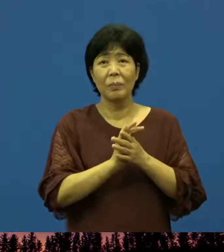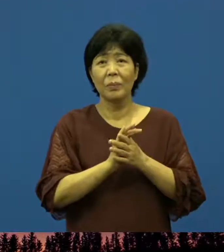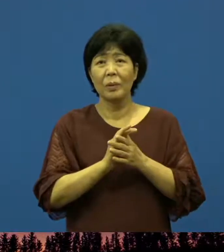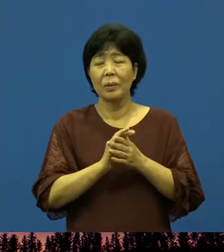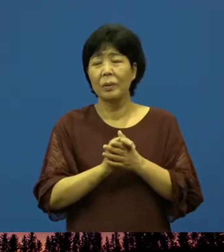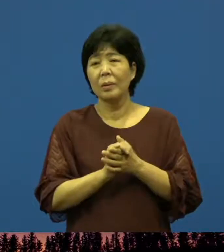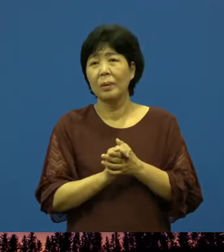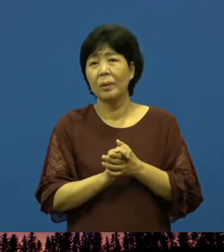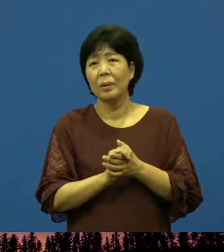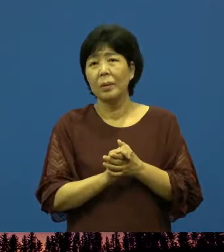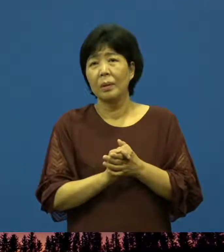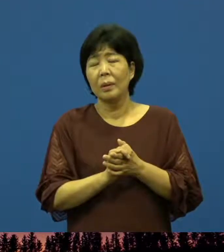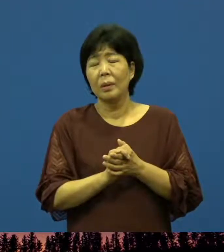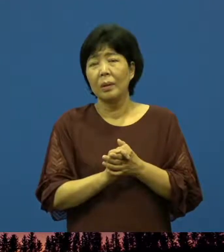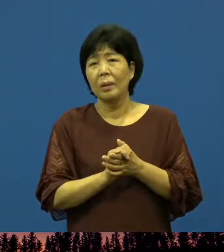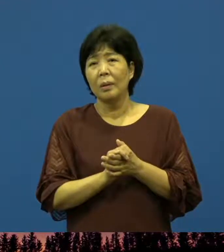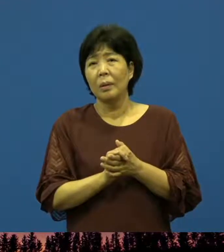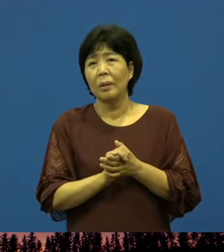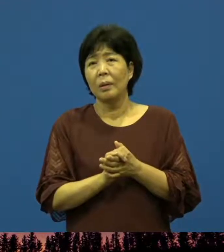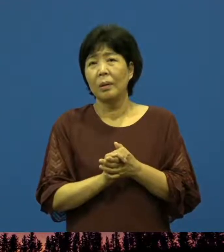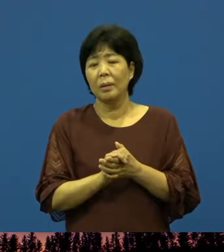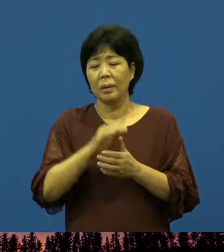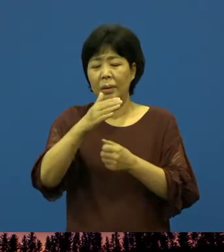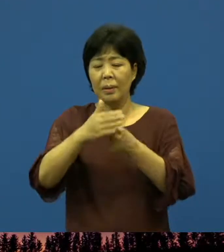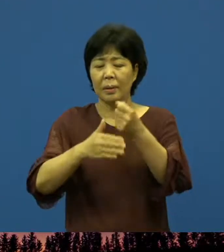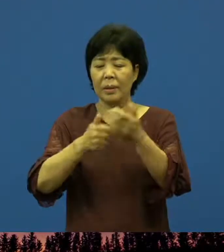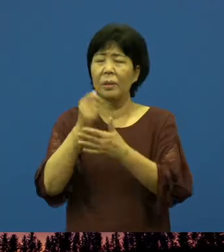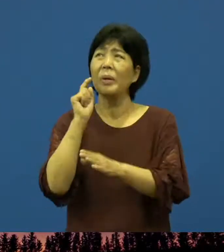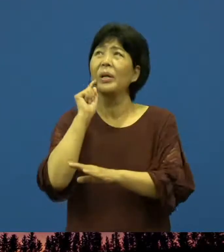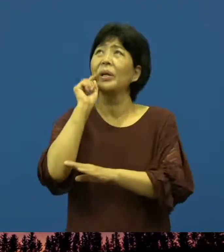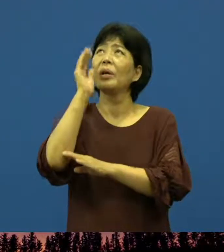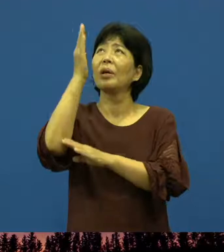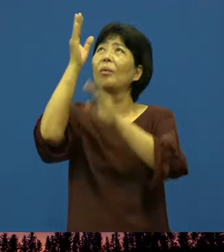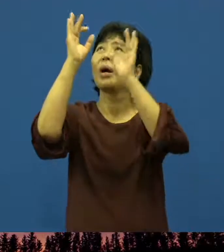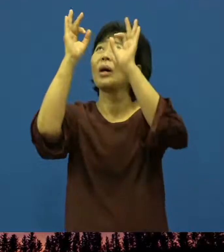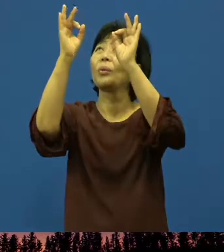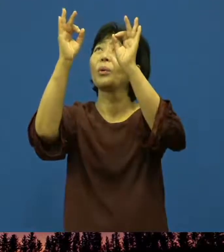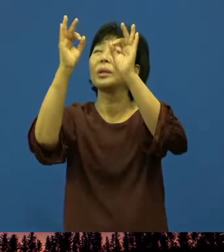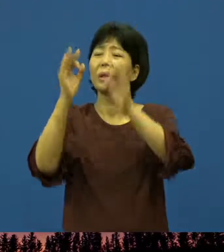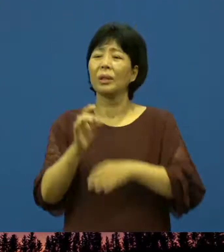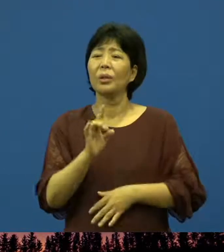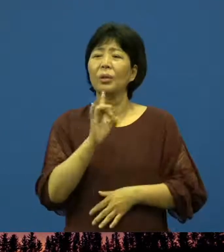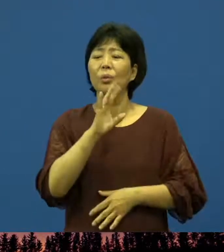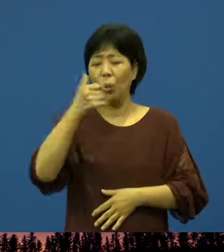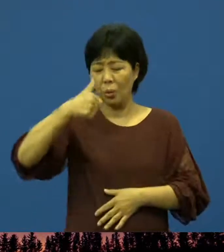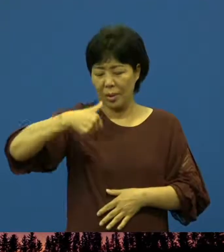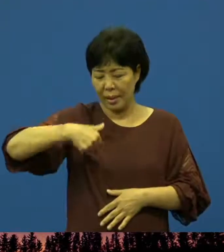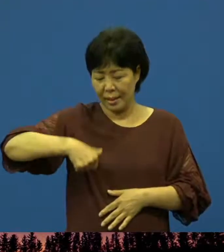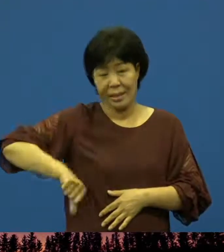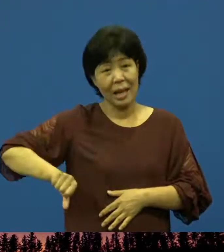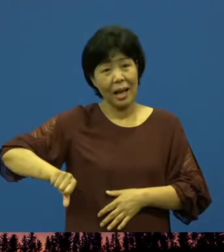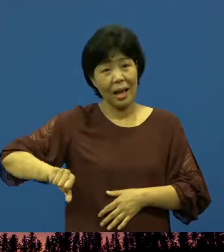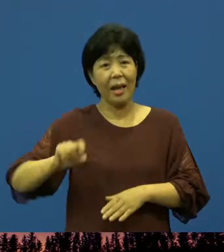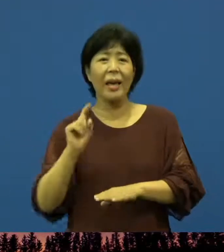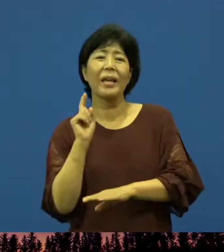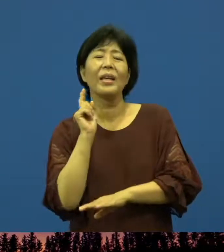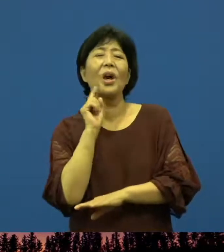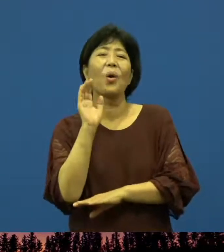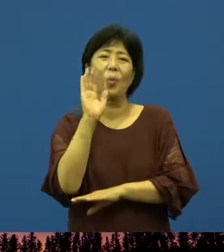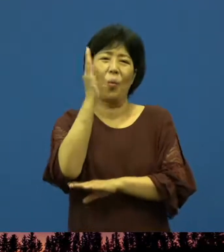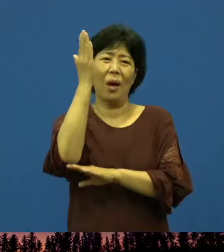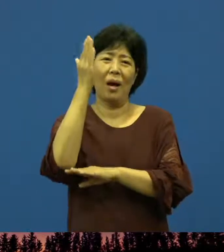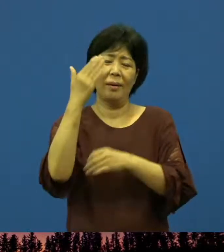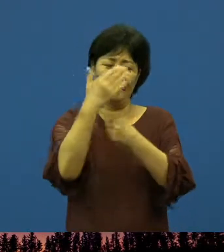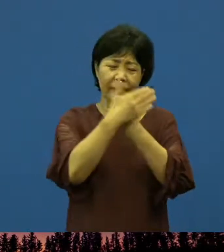그리스도예요. 그래서 우리가 그 영광을 보니 아버지의 독생자의 영광이요, 은혜와 진리가